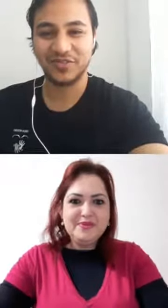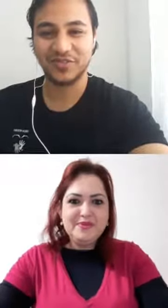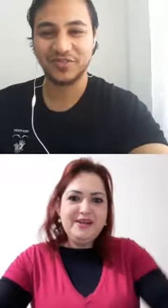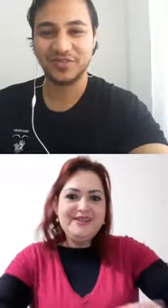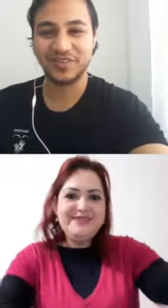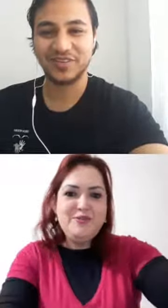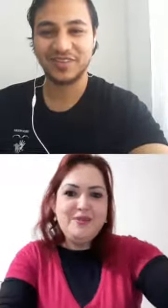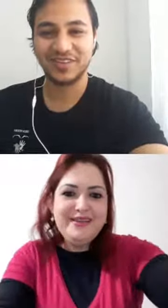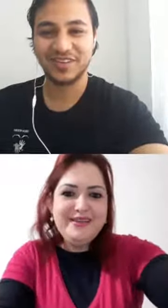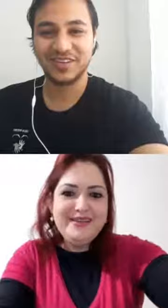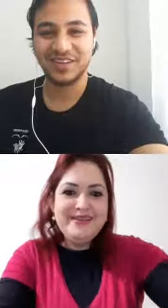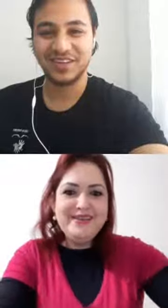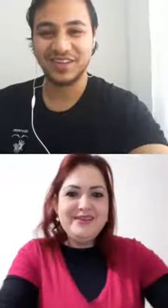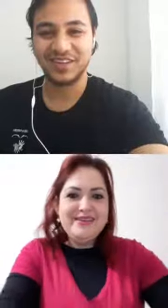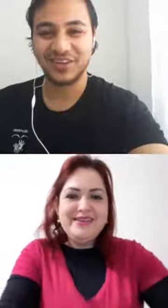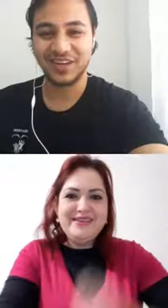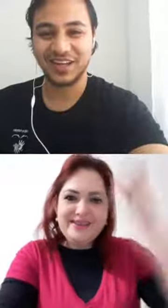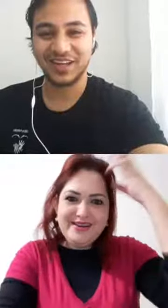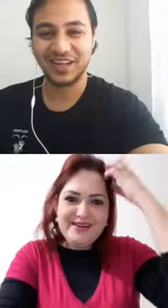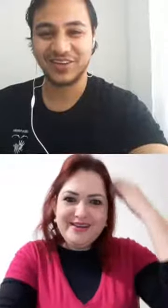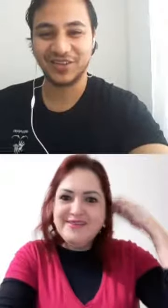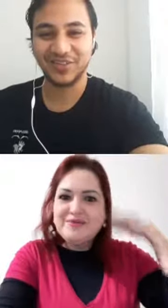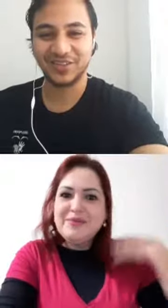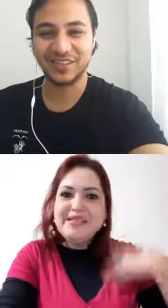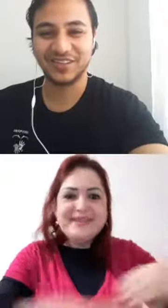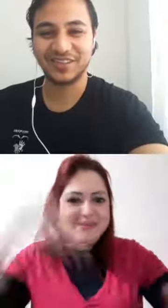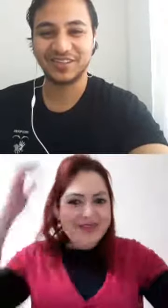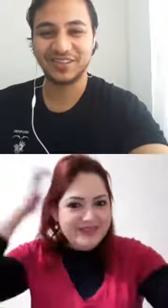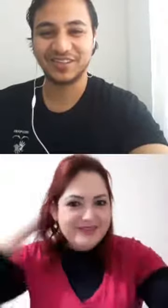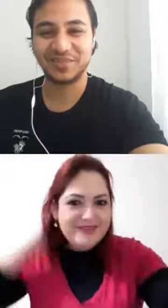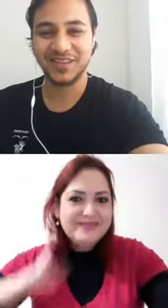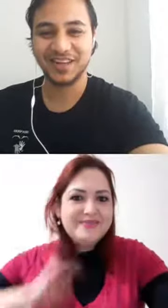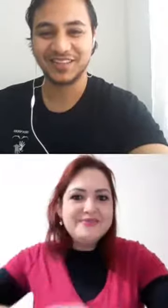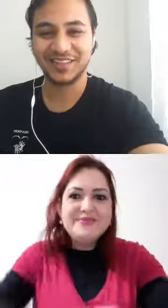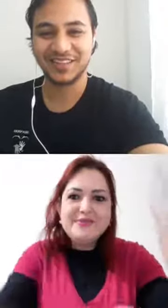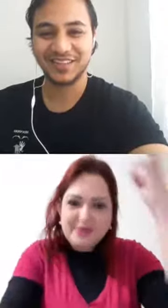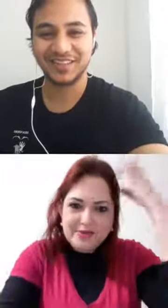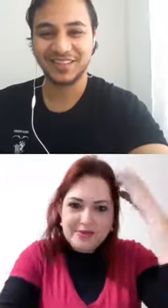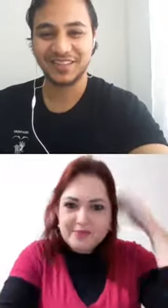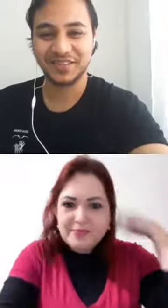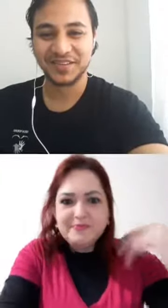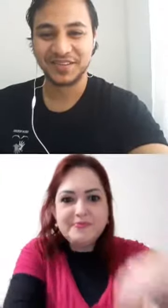está ao vivo. Ah, então E só clicar no vou aviãozinho. mandar também, então. Beleza.